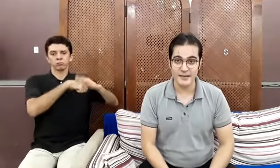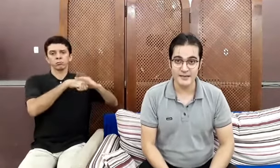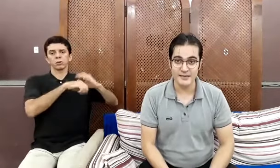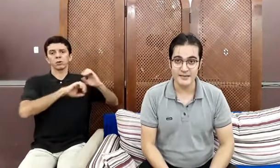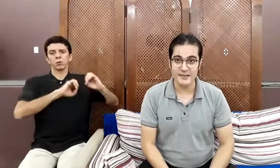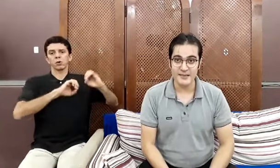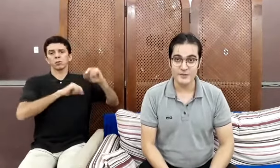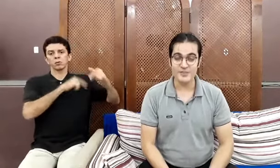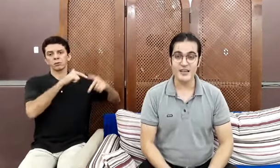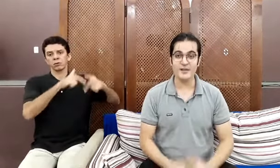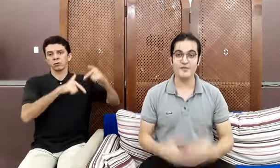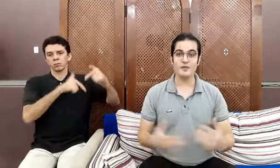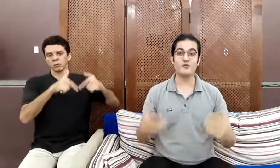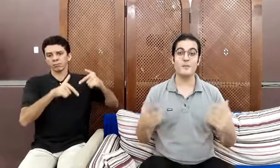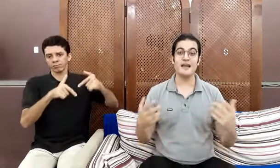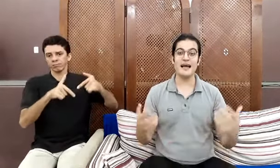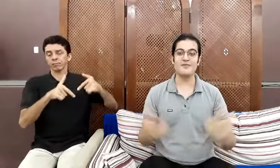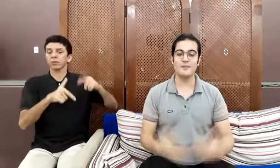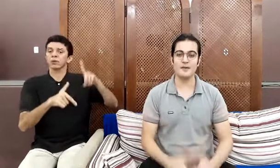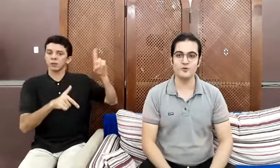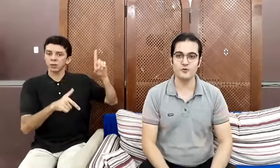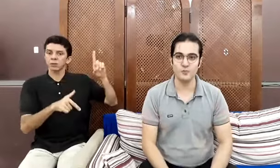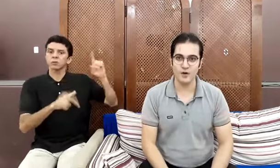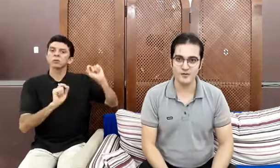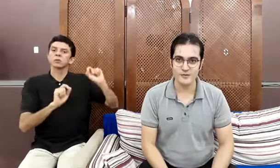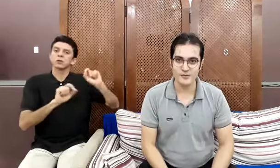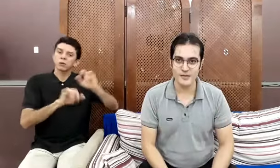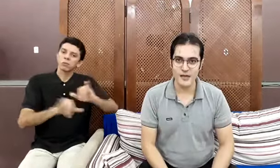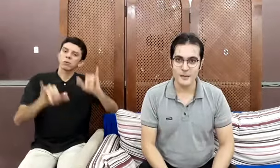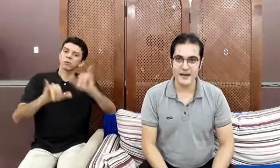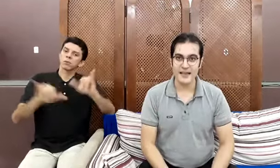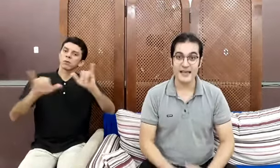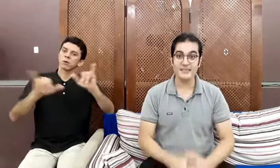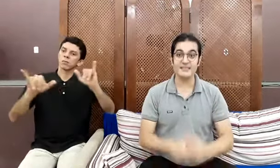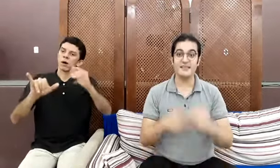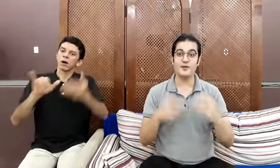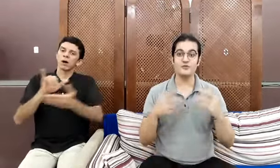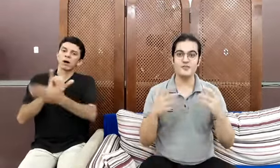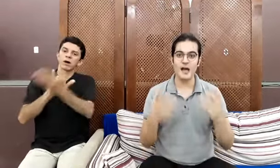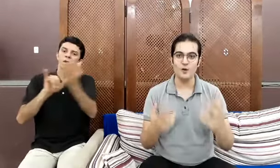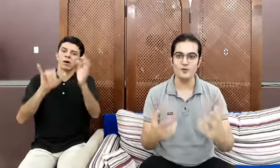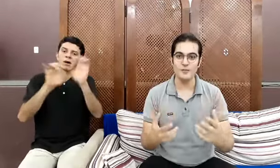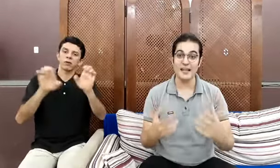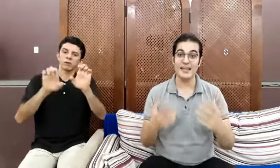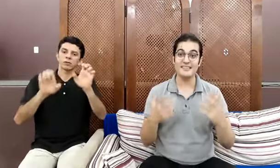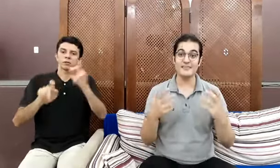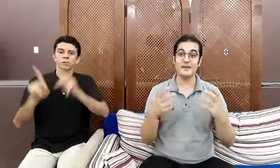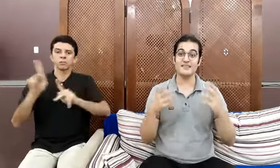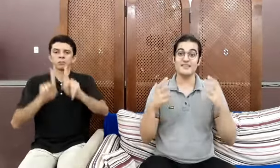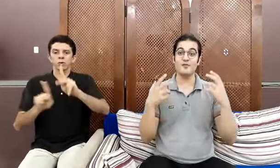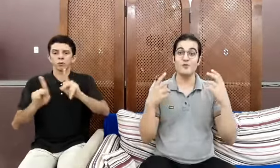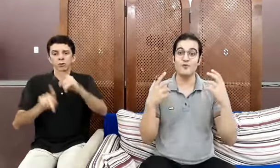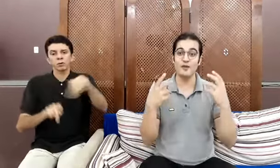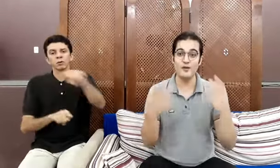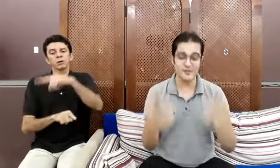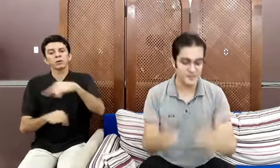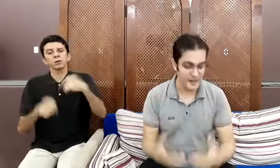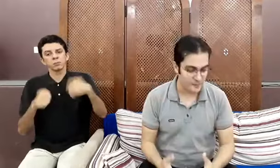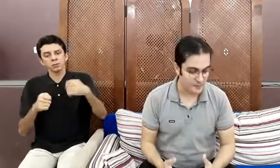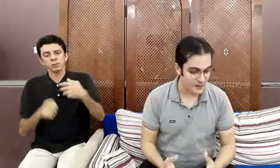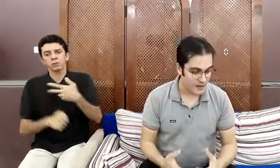dele. Deus está levando a sua palavra para todos os povos, para aqueles que seriam salvos, para aqueles que precisavam ouvir